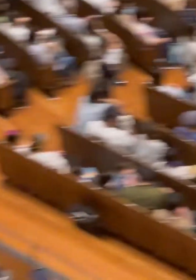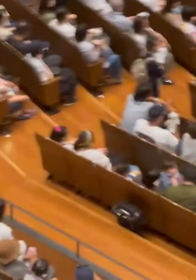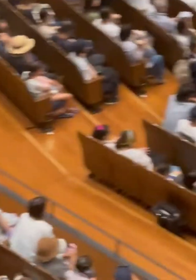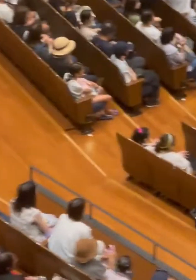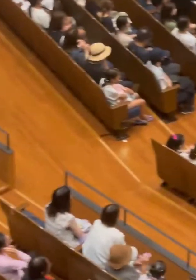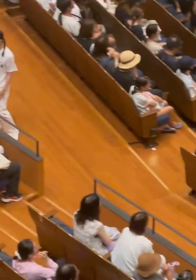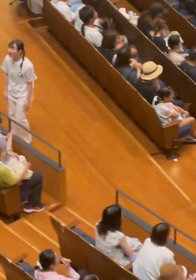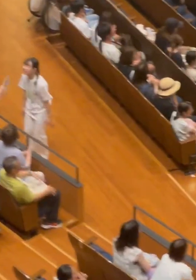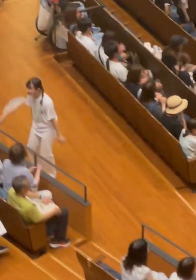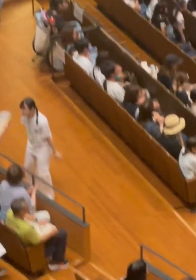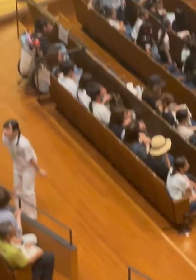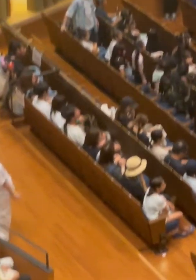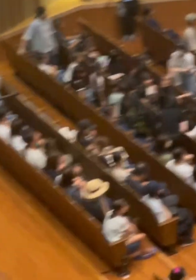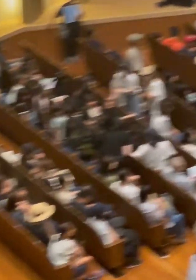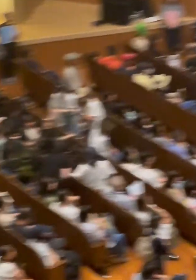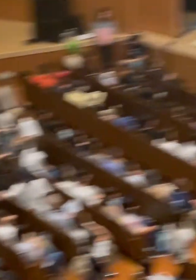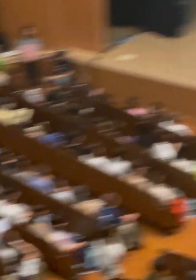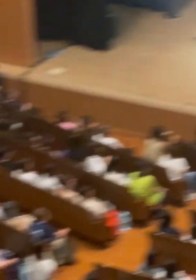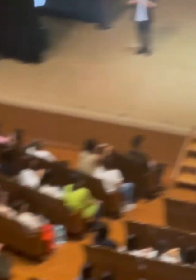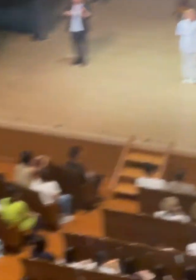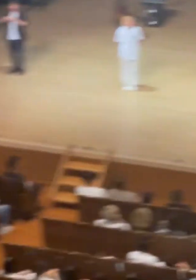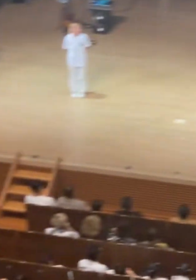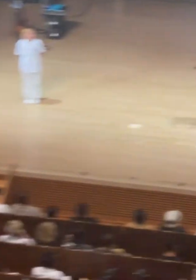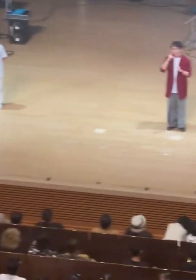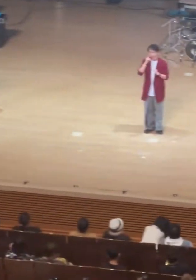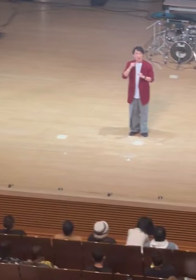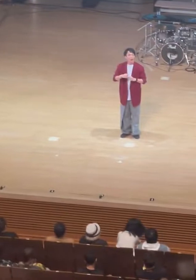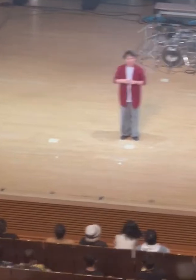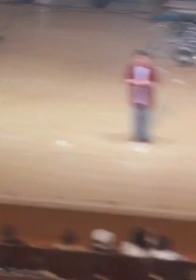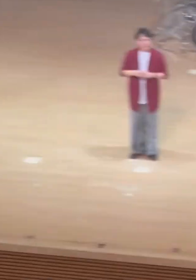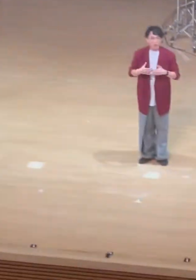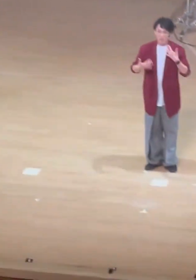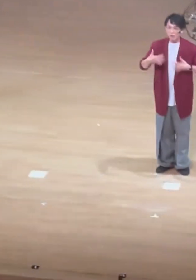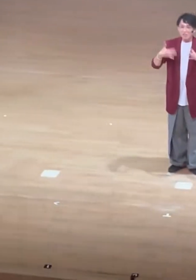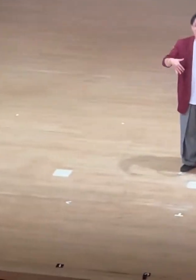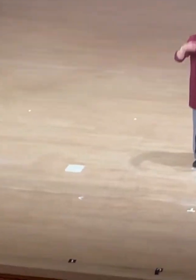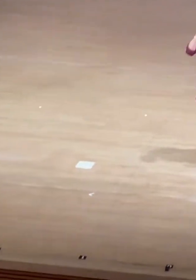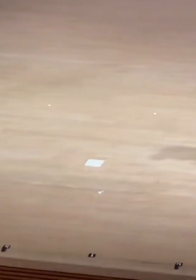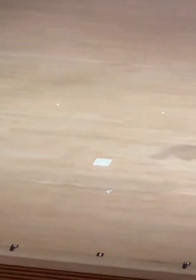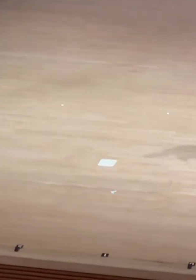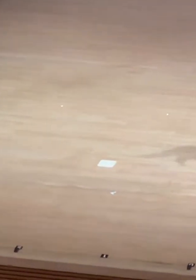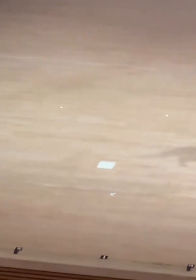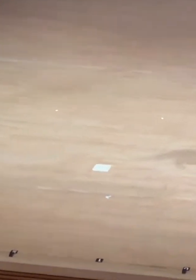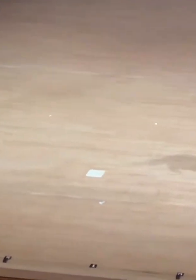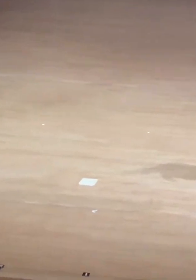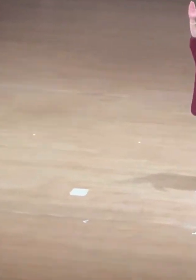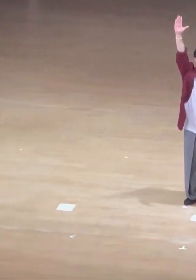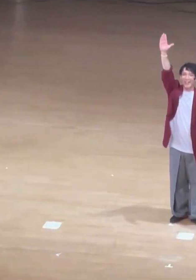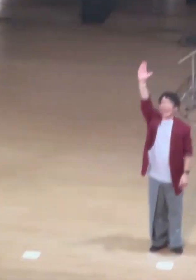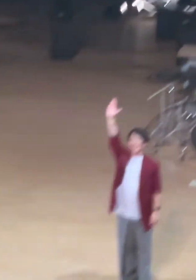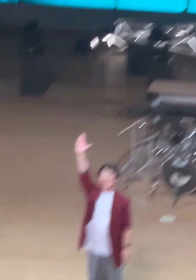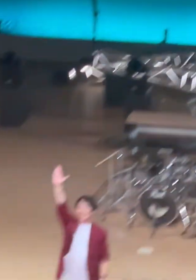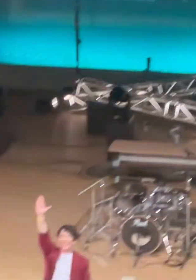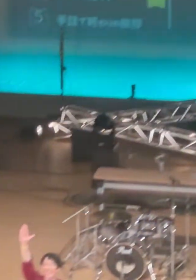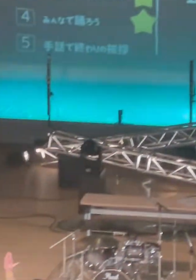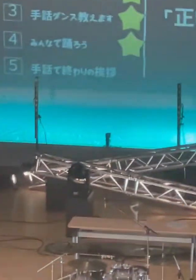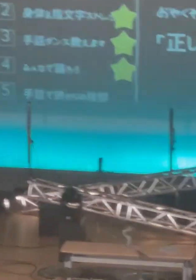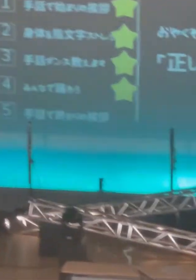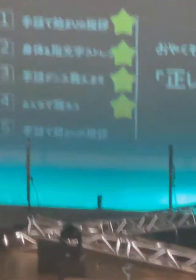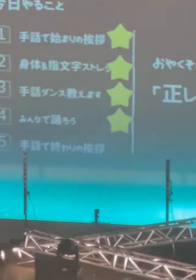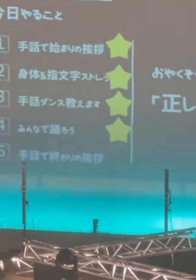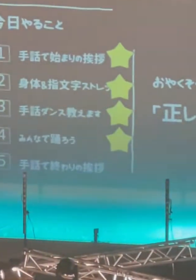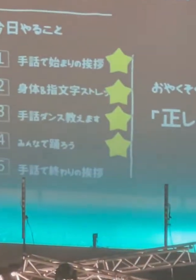ど、今手話ダンス体験してみて、あ、結構楽しかったなと思ってるでしょ。嬉し